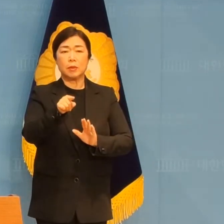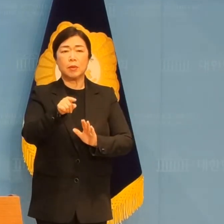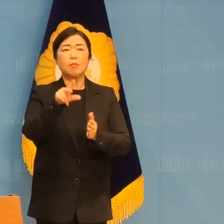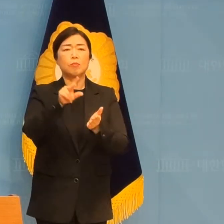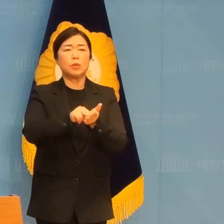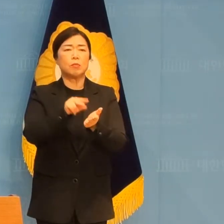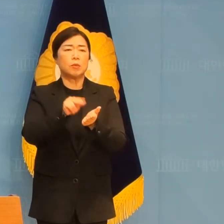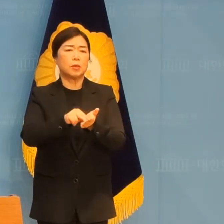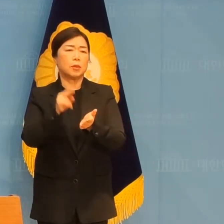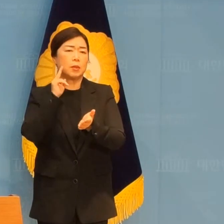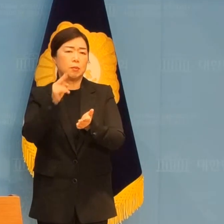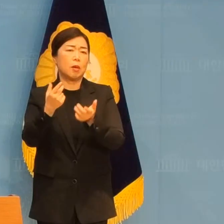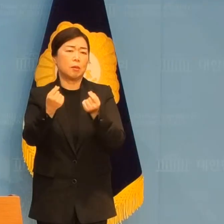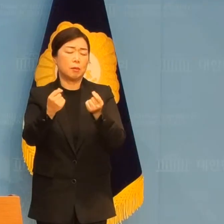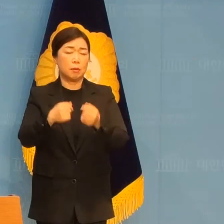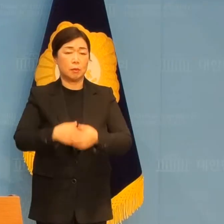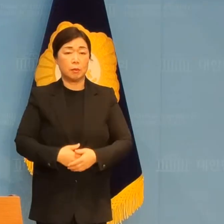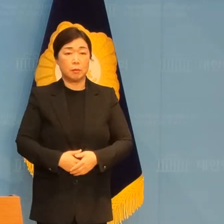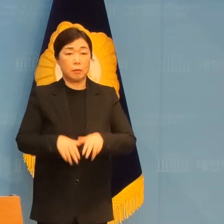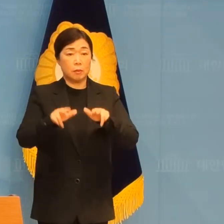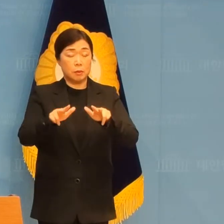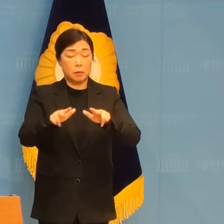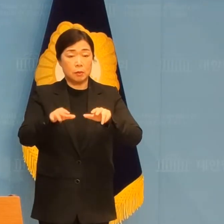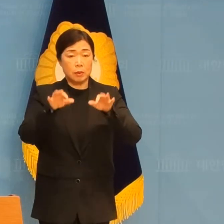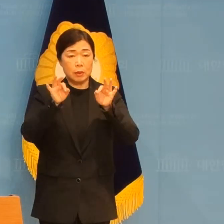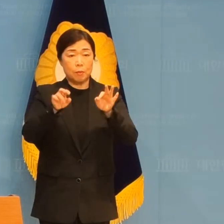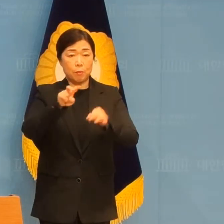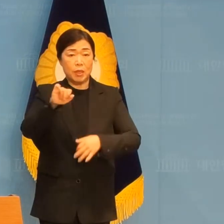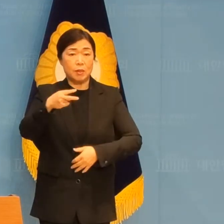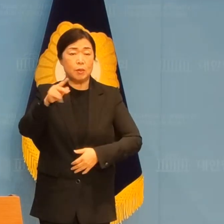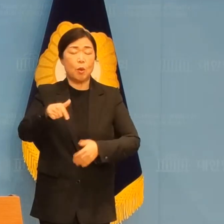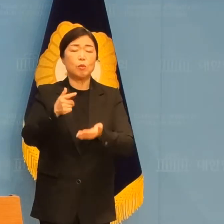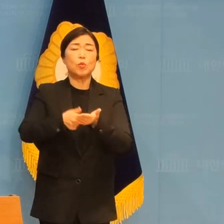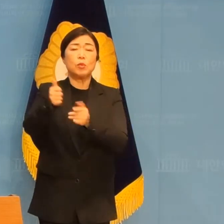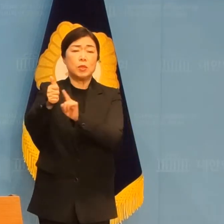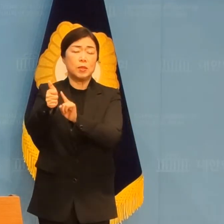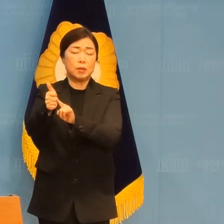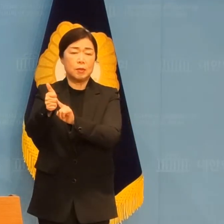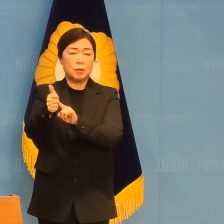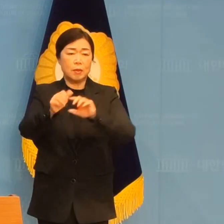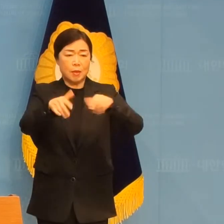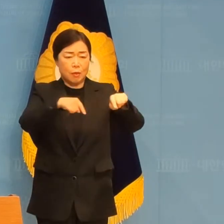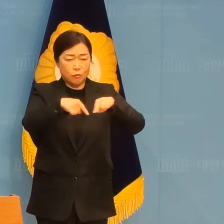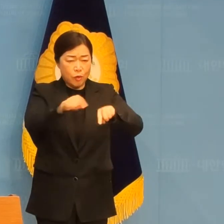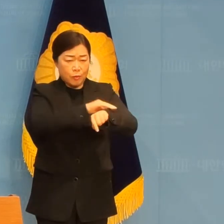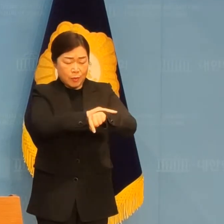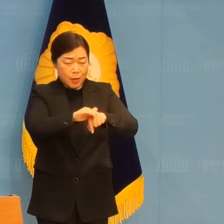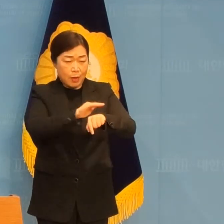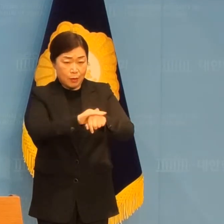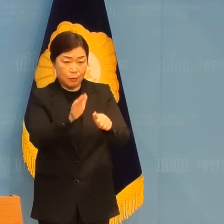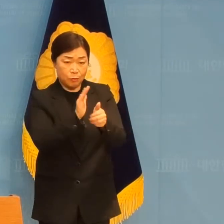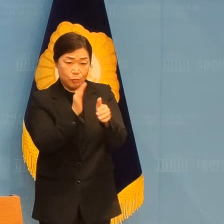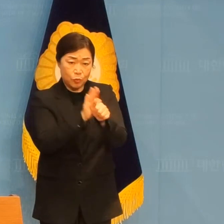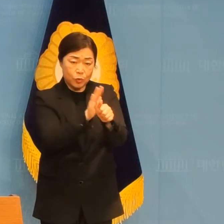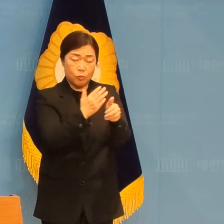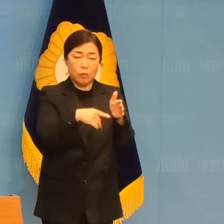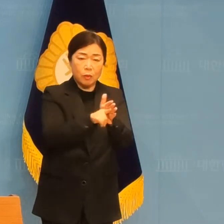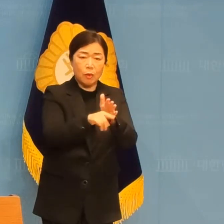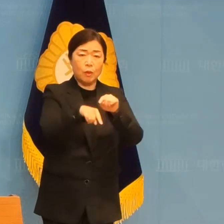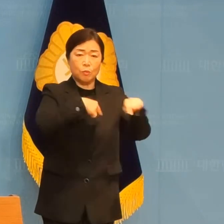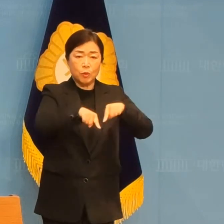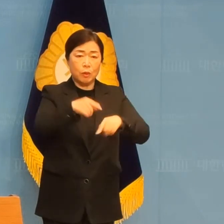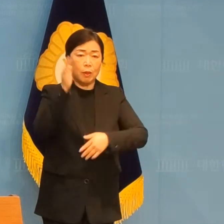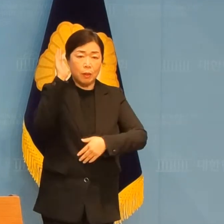총리의 언어는 국정을 움직이는 언어가 아니라 갈등과 정치적 대립을 부추기는 언어입니다.